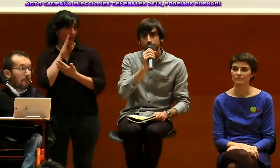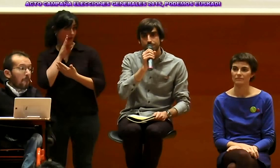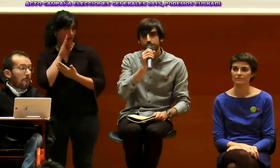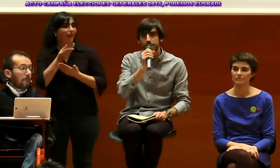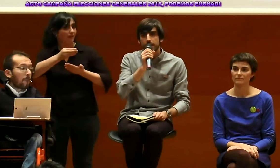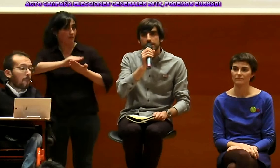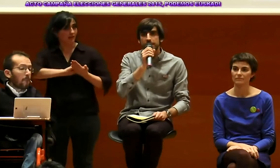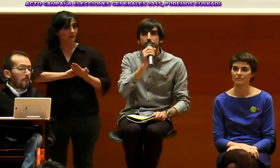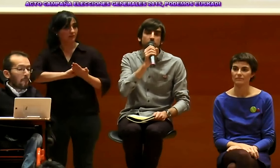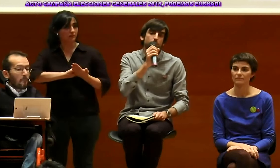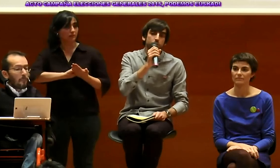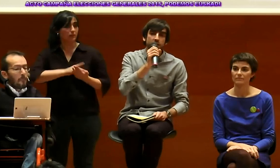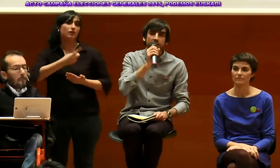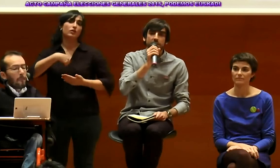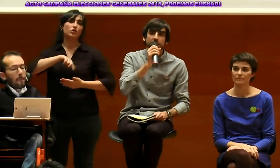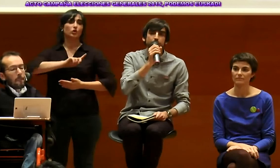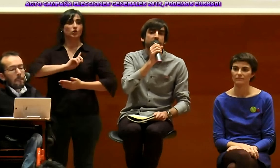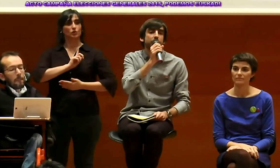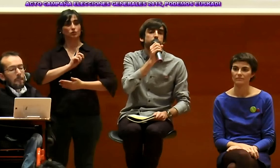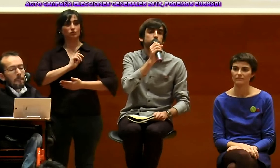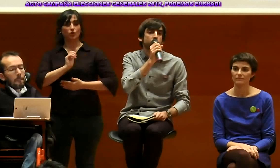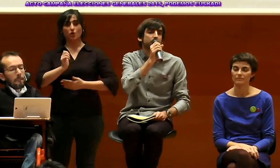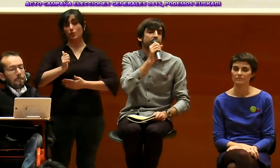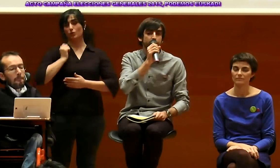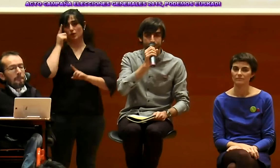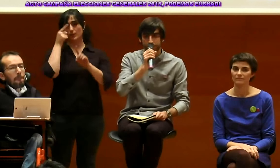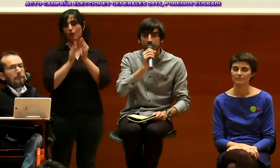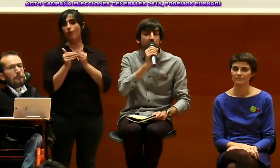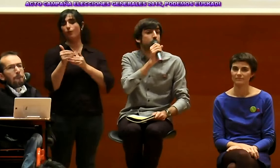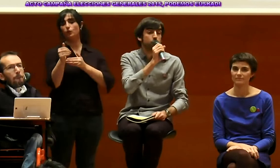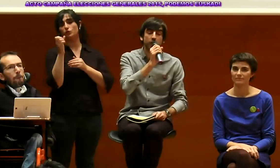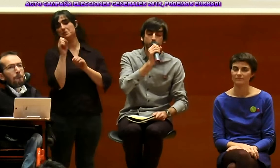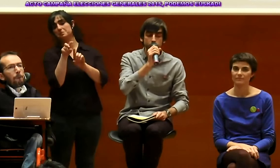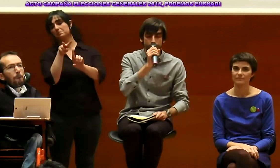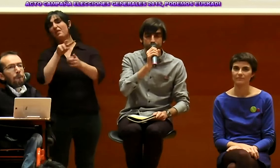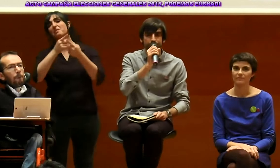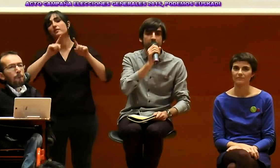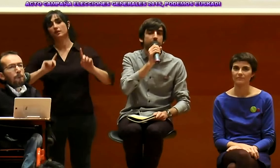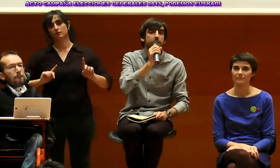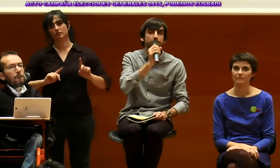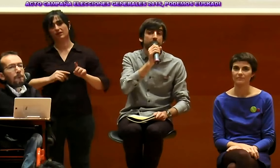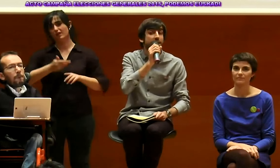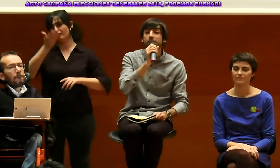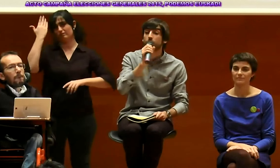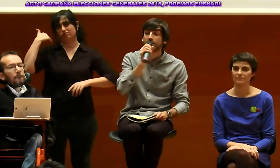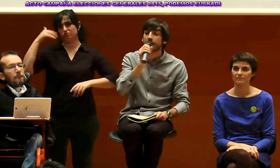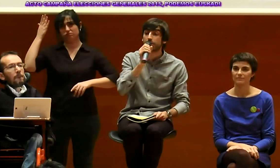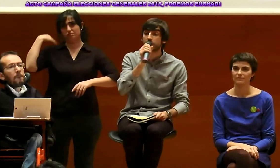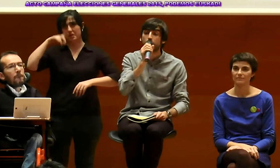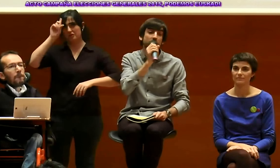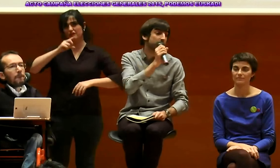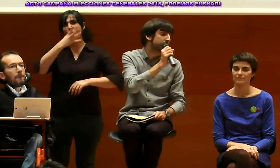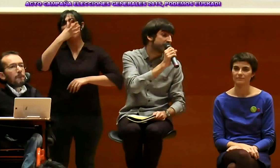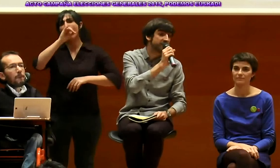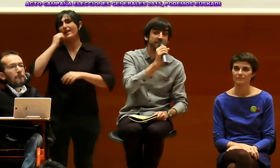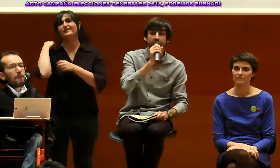Además de esto, tenemos la oportunidad de mirar al futuro de otra manera. Hace muchos años, hace casi 40 años,